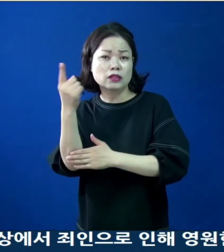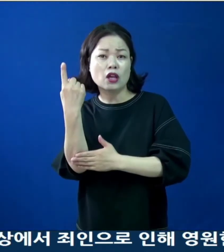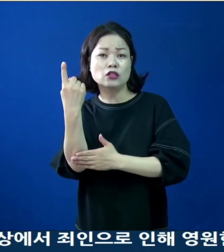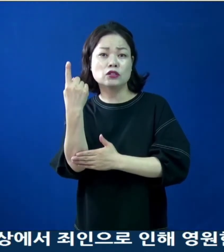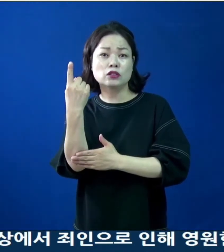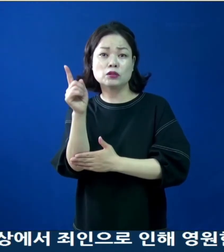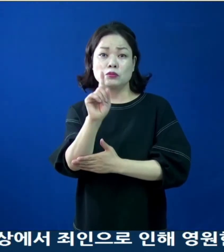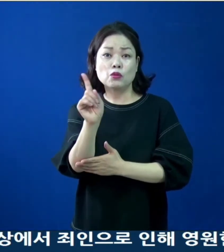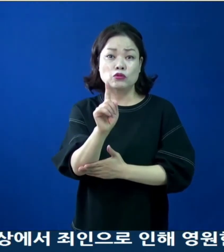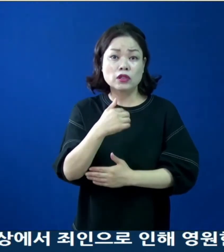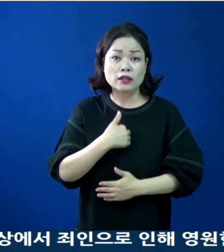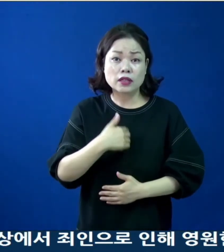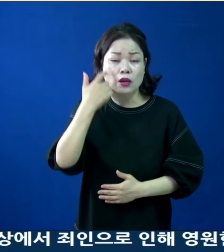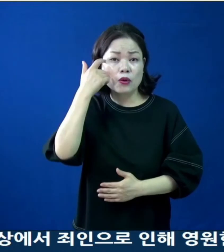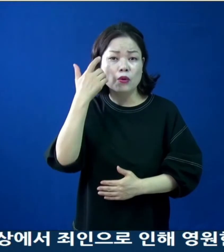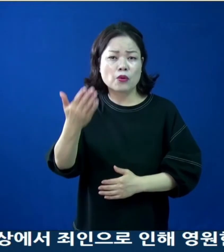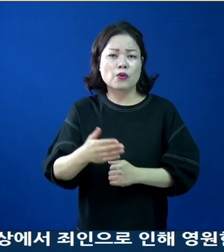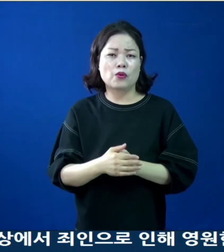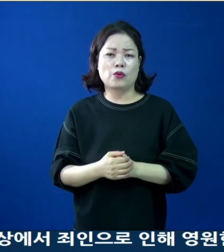무엇인지 기억하시나요?